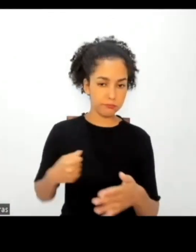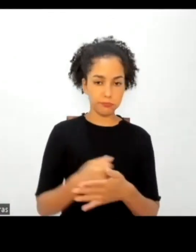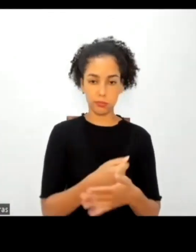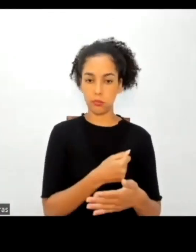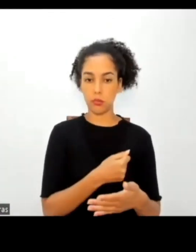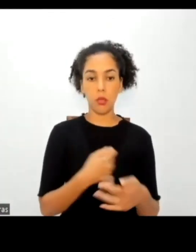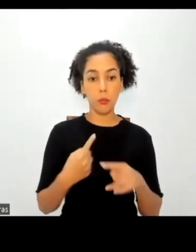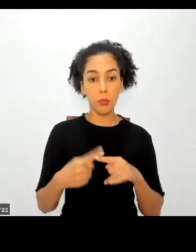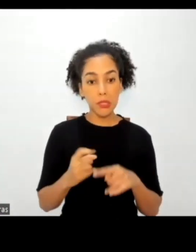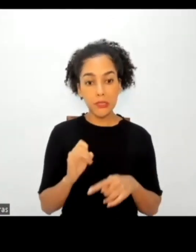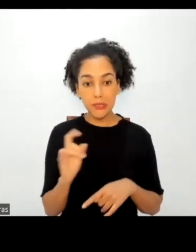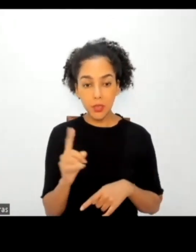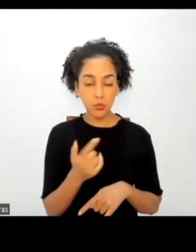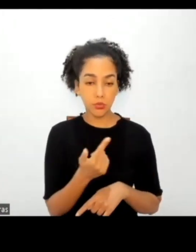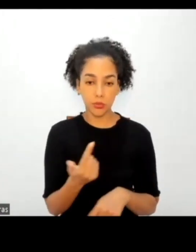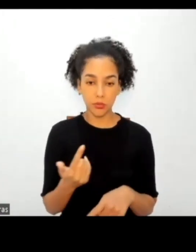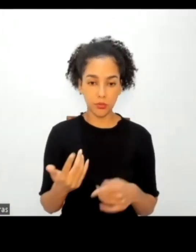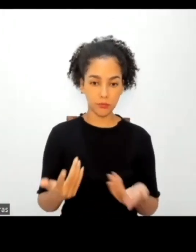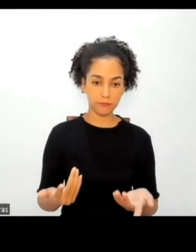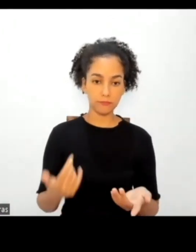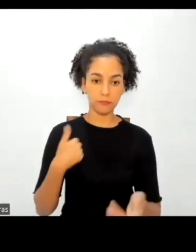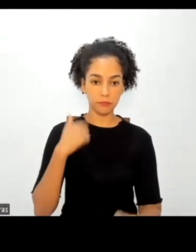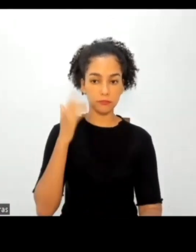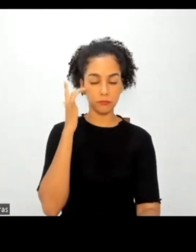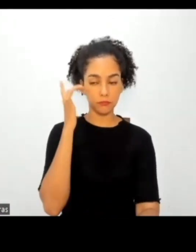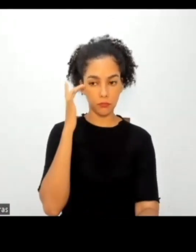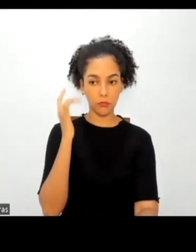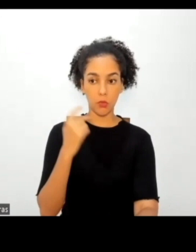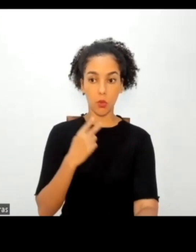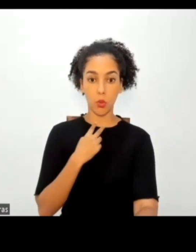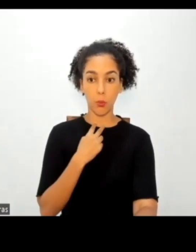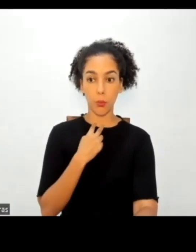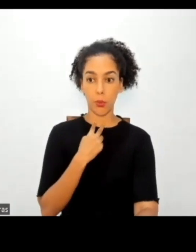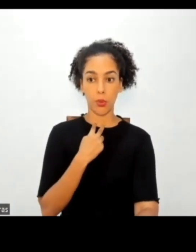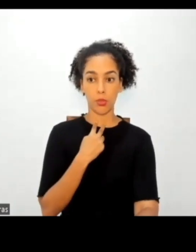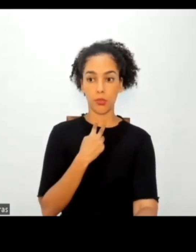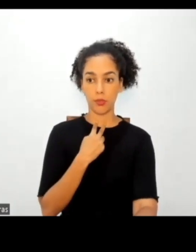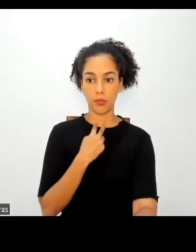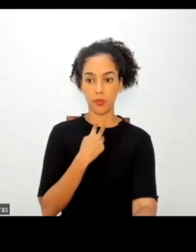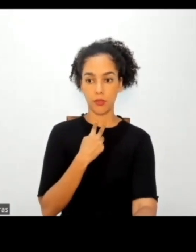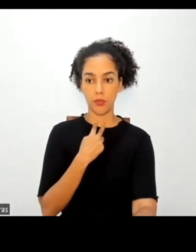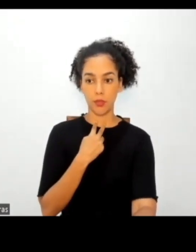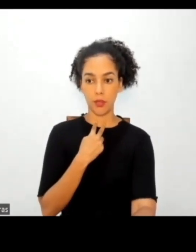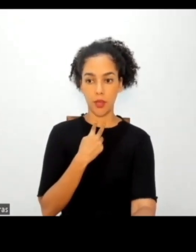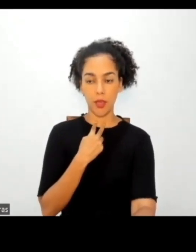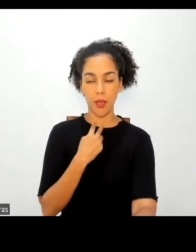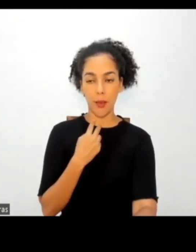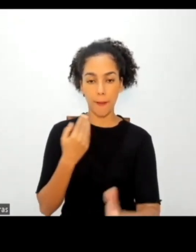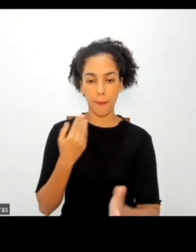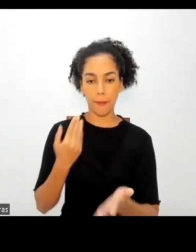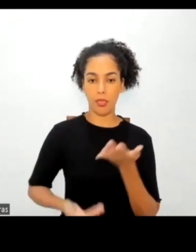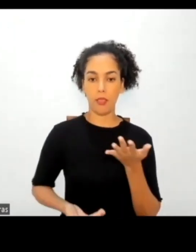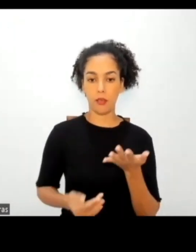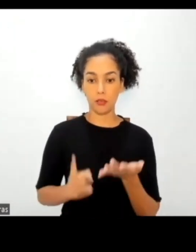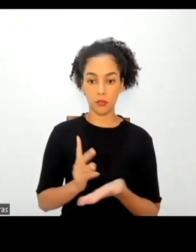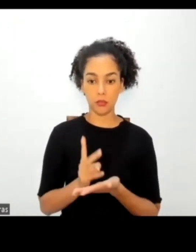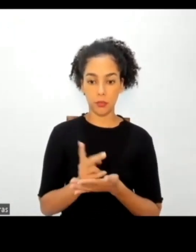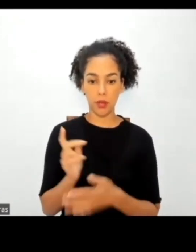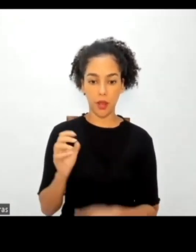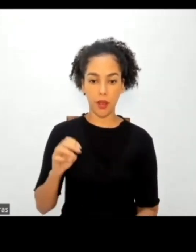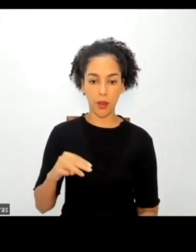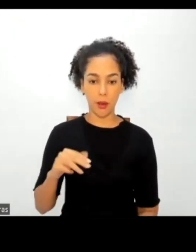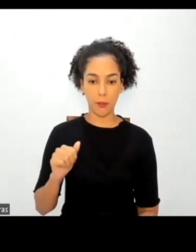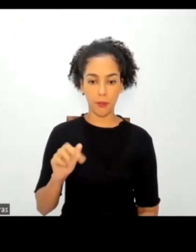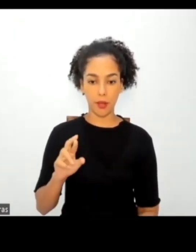nem ouvido, né? Então, assim, eu acho que a gente não pode perder de vista esses elementos, né? E a todo momento, é aquilo que a Marilda fala, né? Assim, não é a